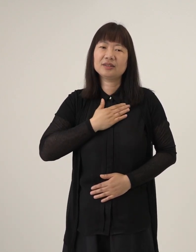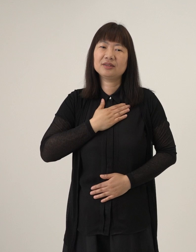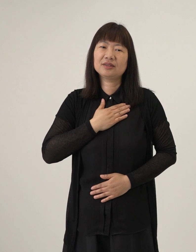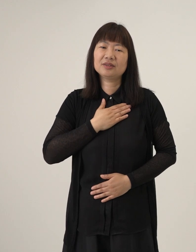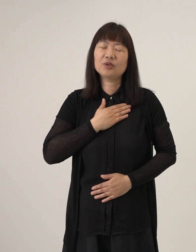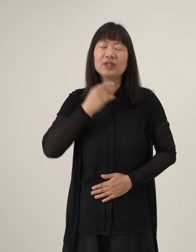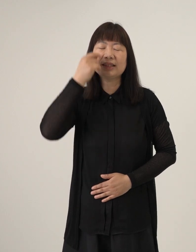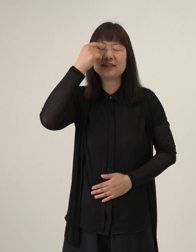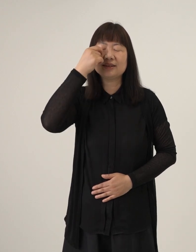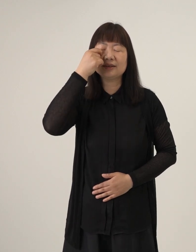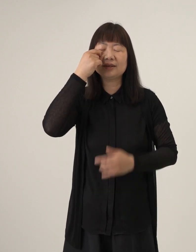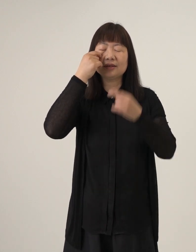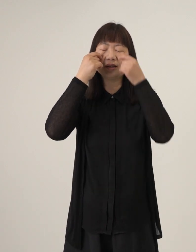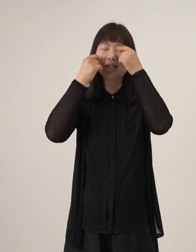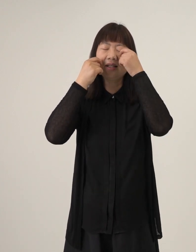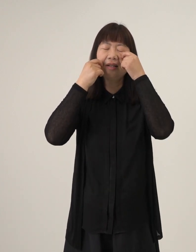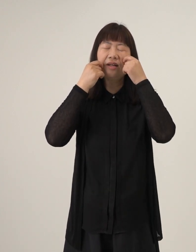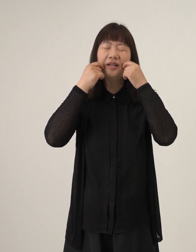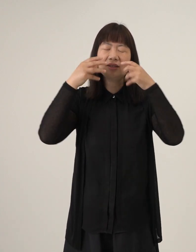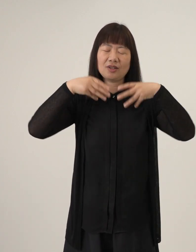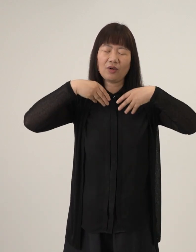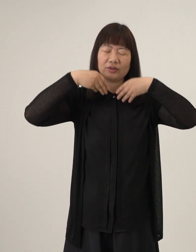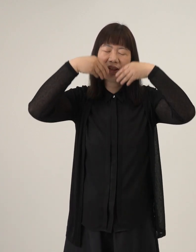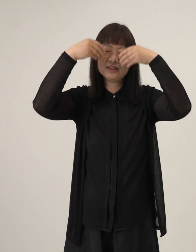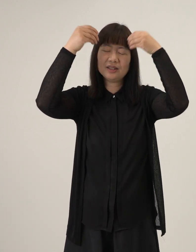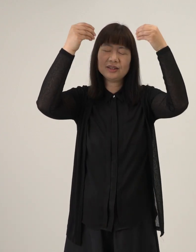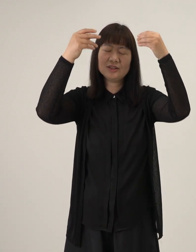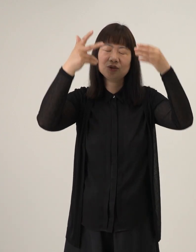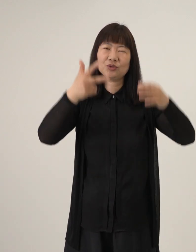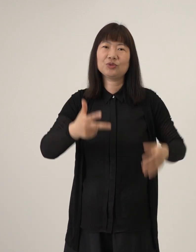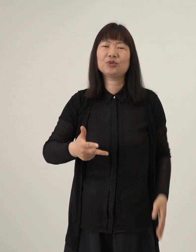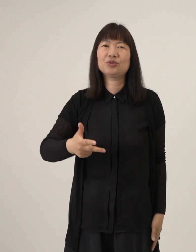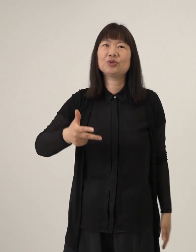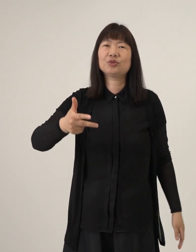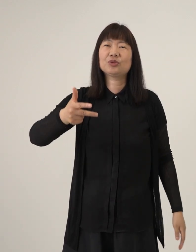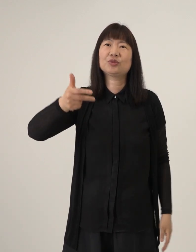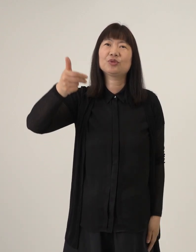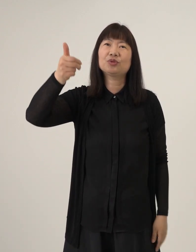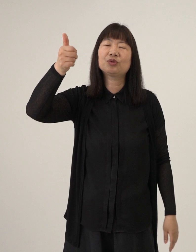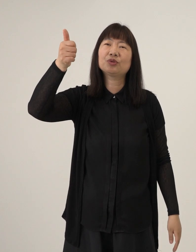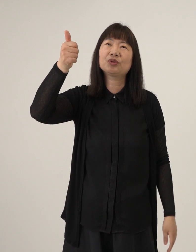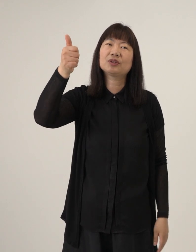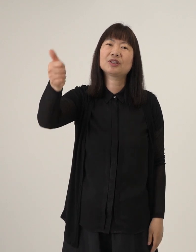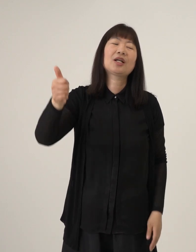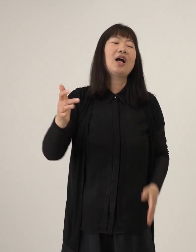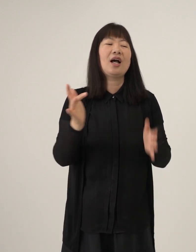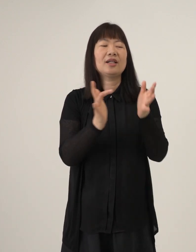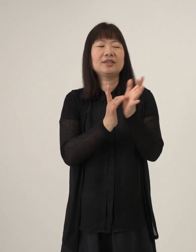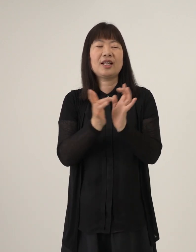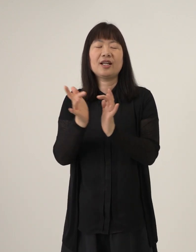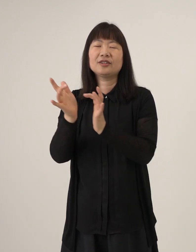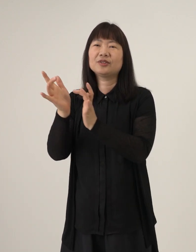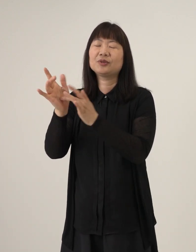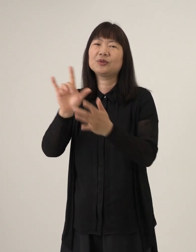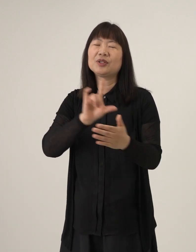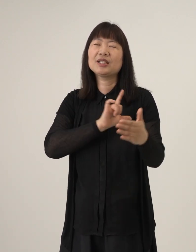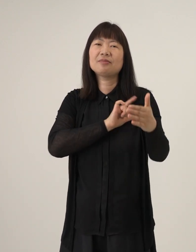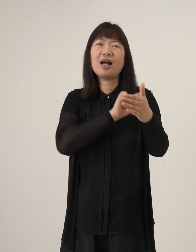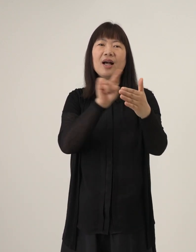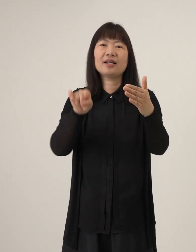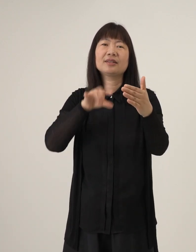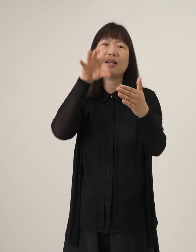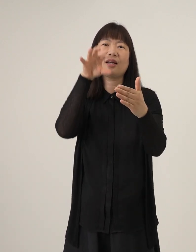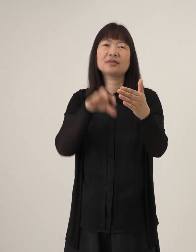나의 눈물을 거두신 주님, 거두신 주 예수 이름 안에 살게 하소서.